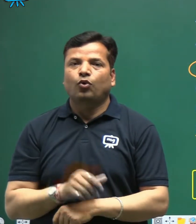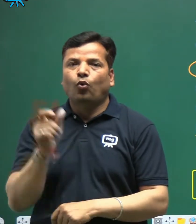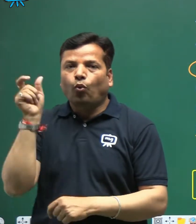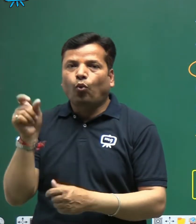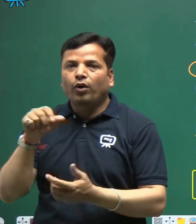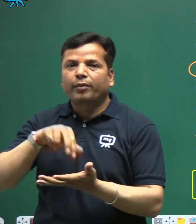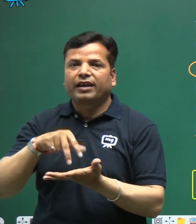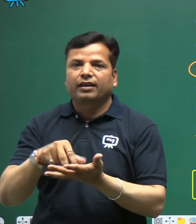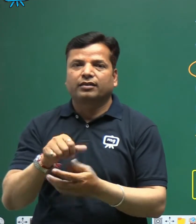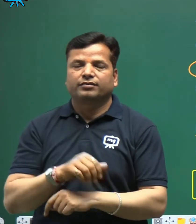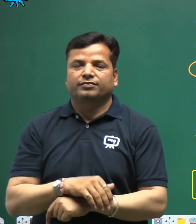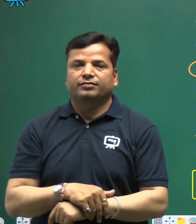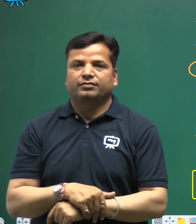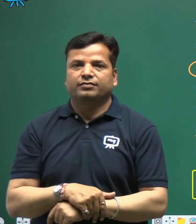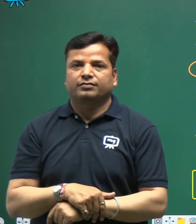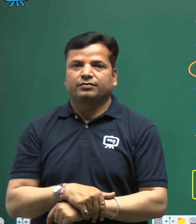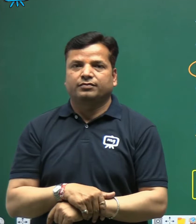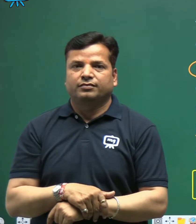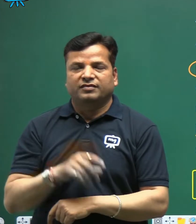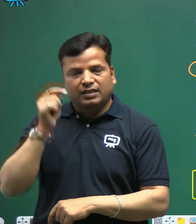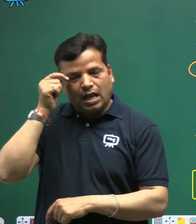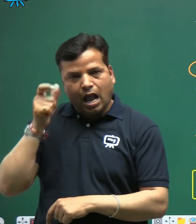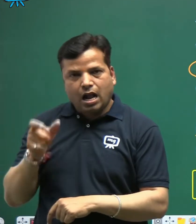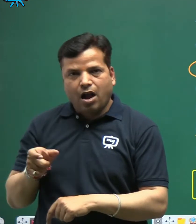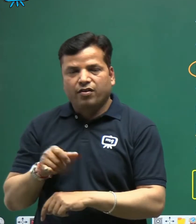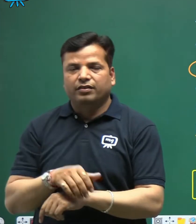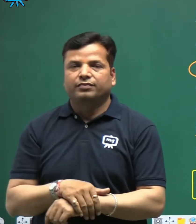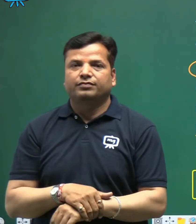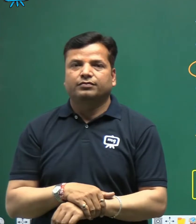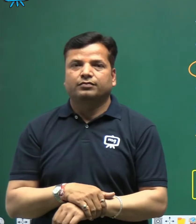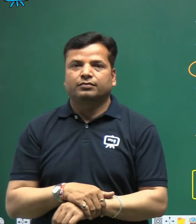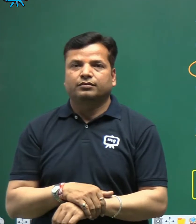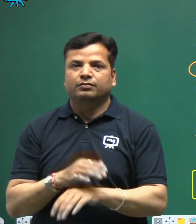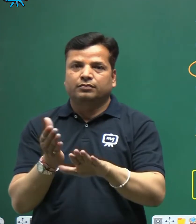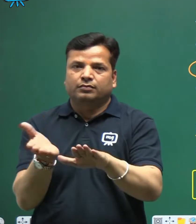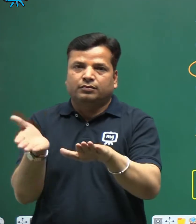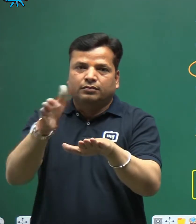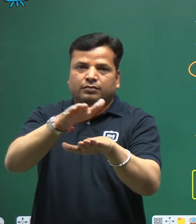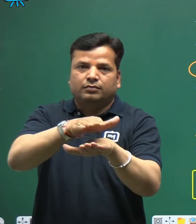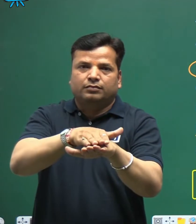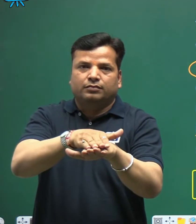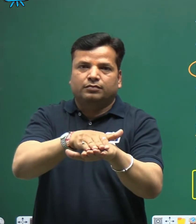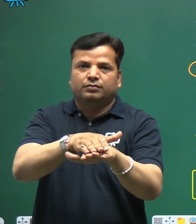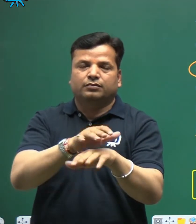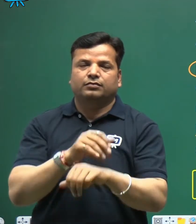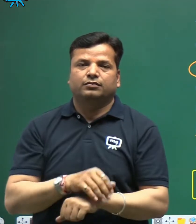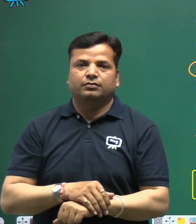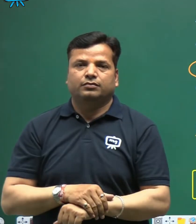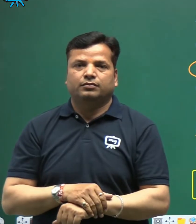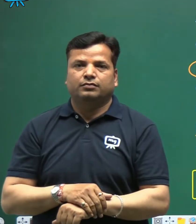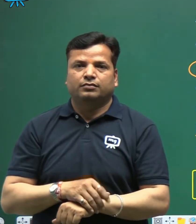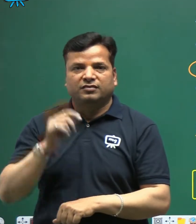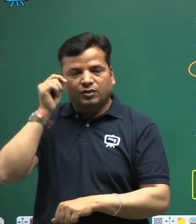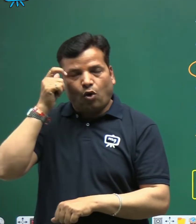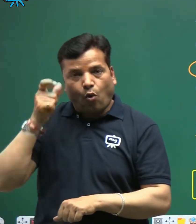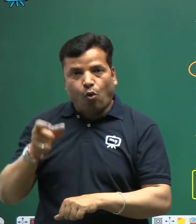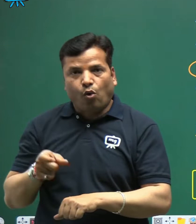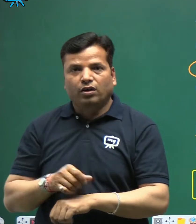Word meanings: cover, आवरण,